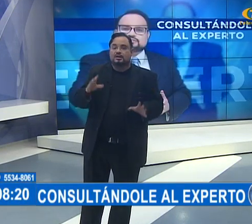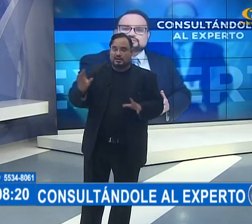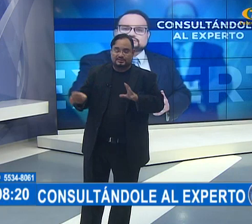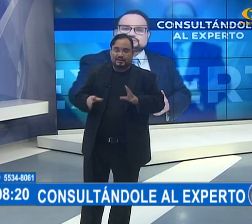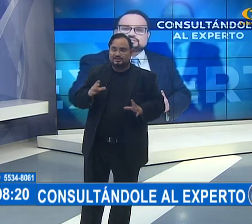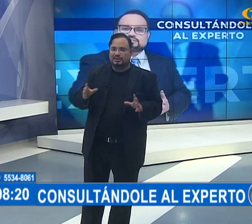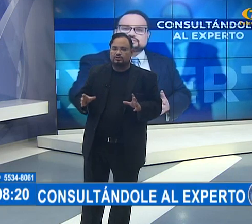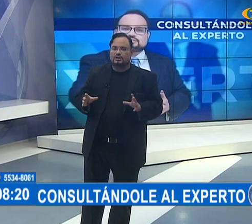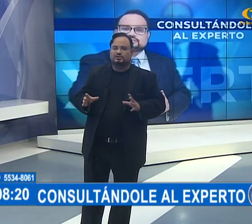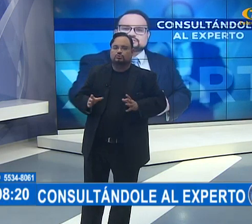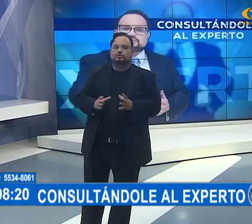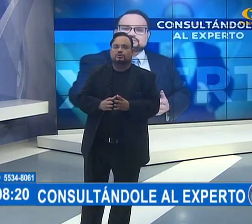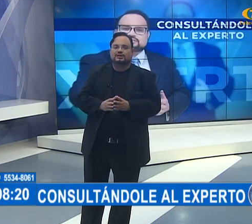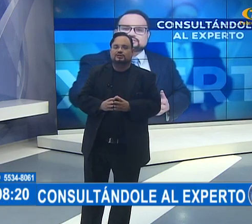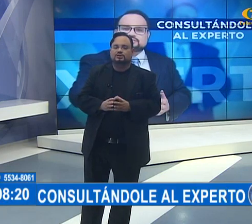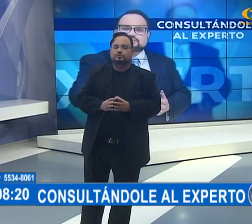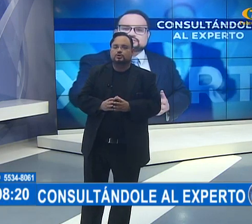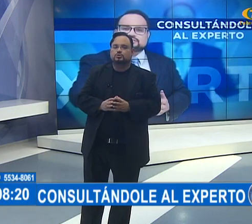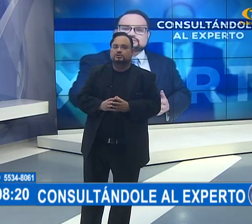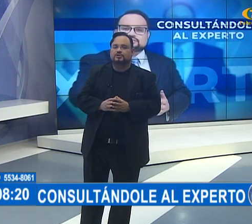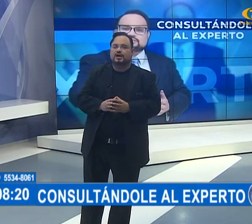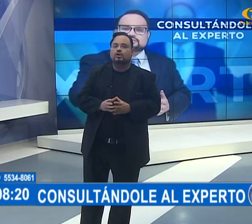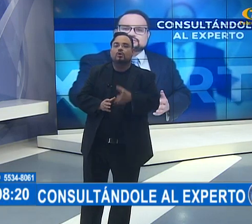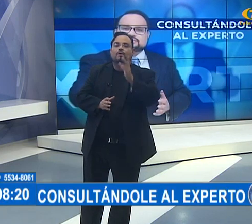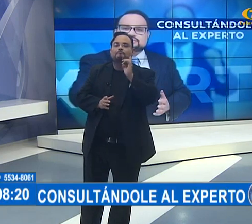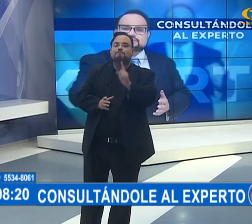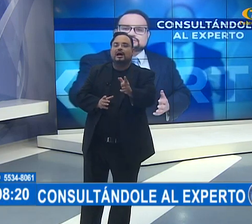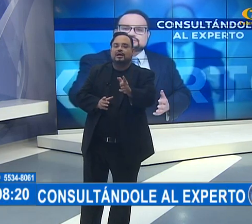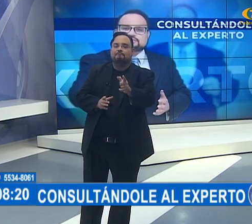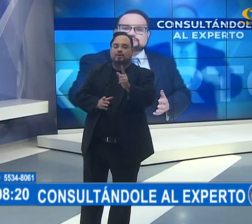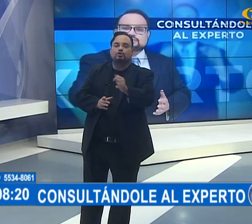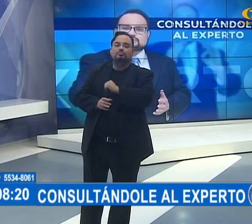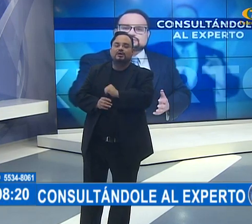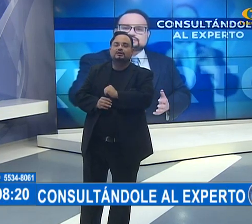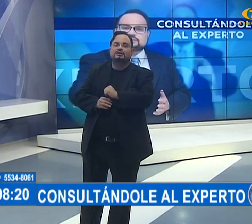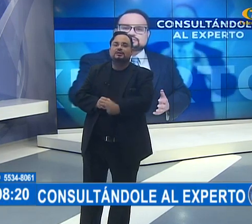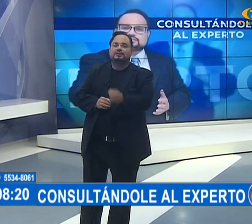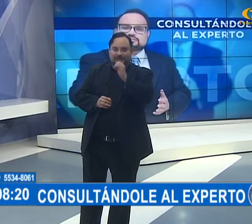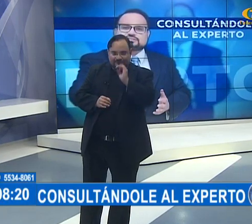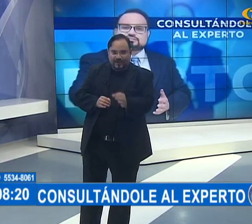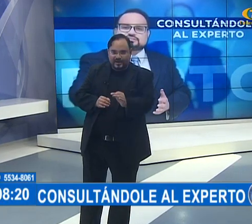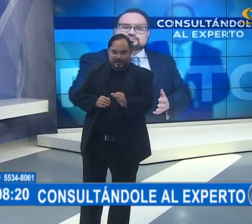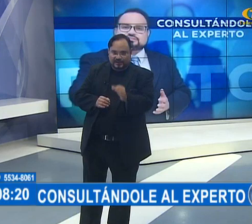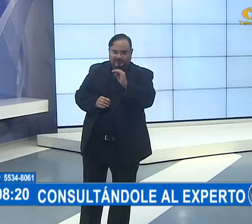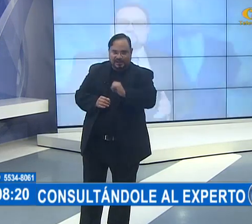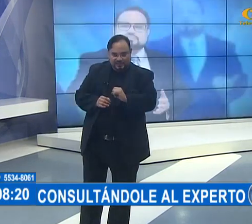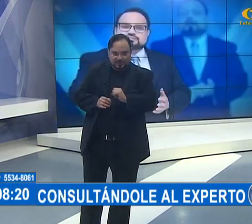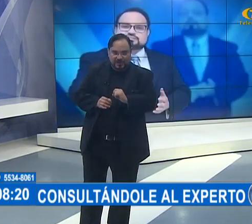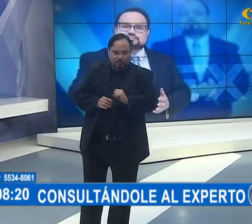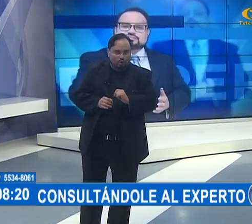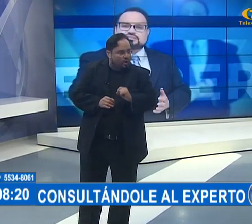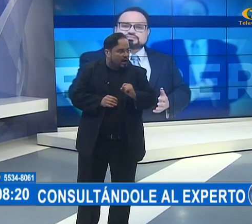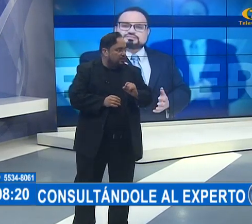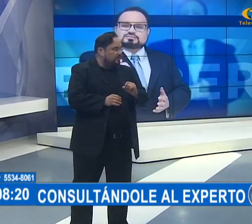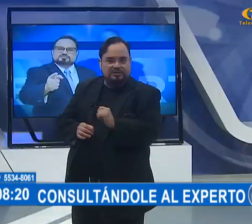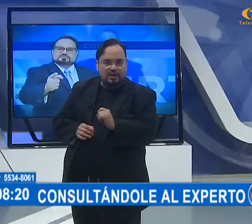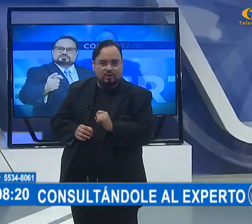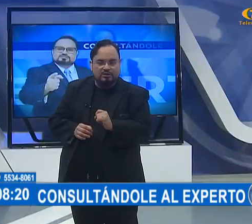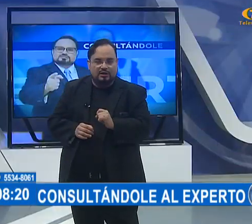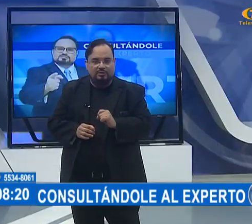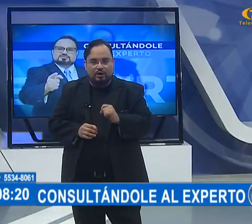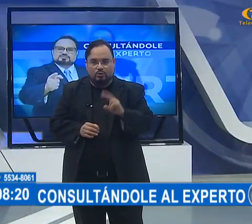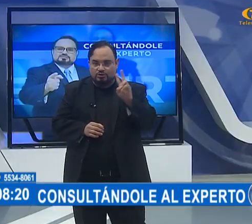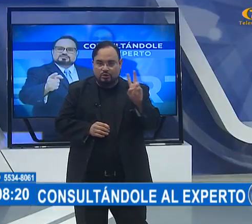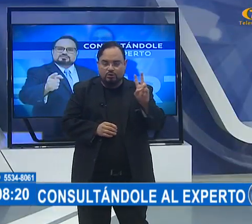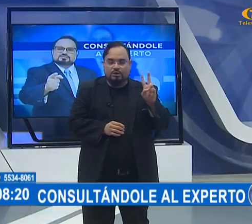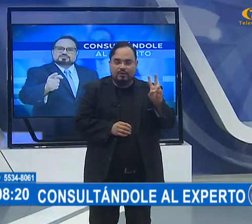despedir y están haciendo la situación de que sea un despido justificado, vaya, pero inmediatamente vaya, ¿qué está esperando? Al Ministerio